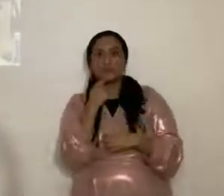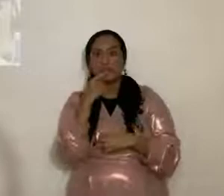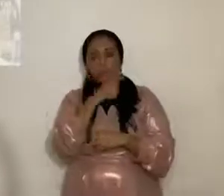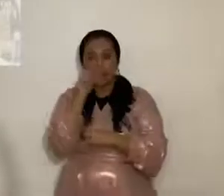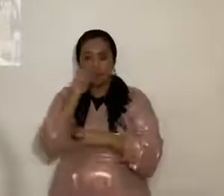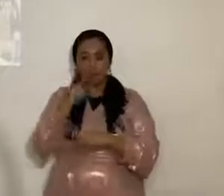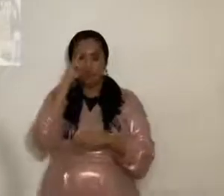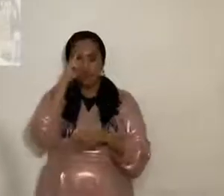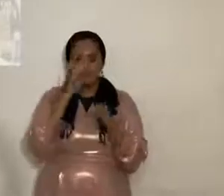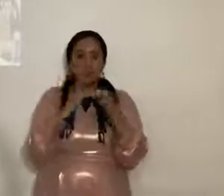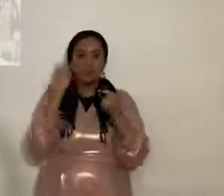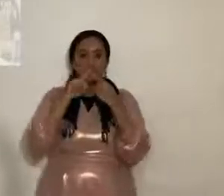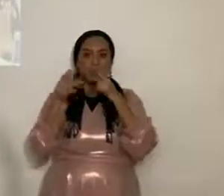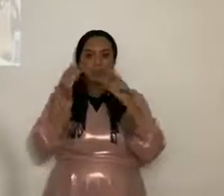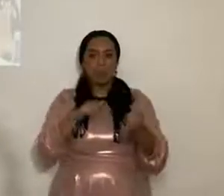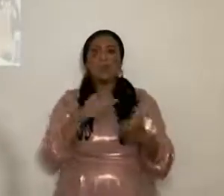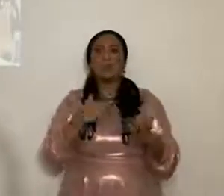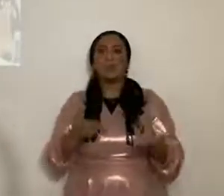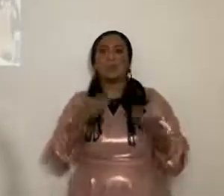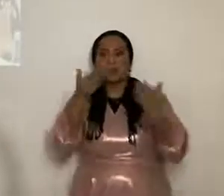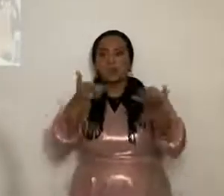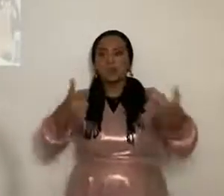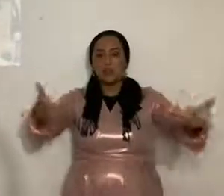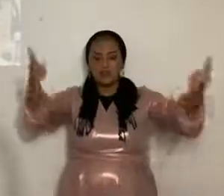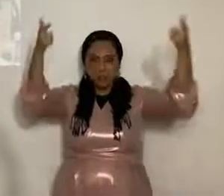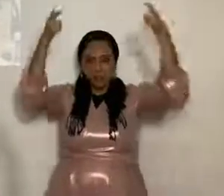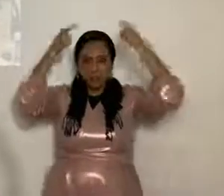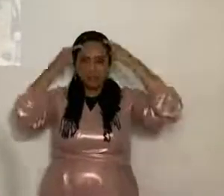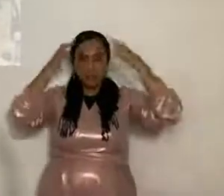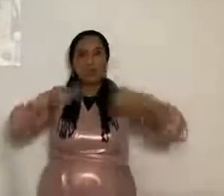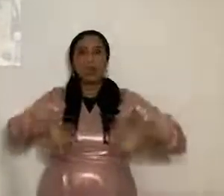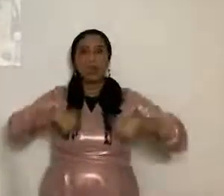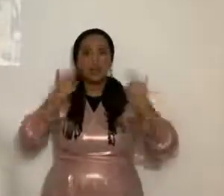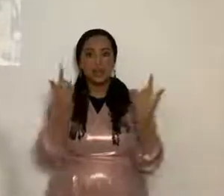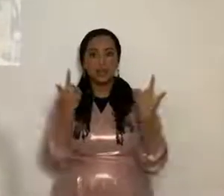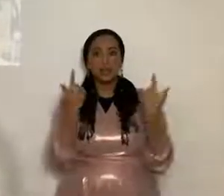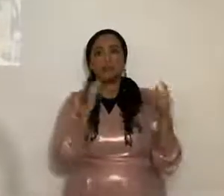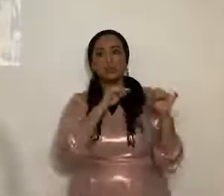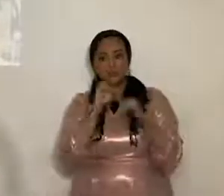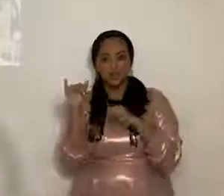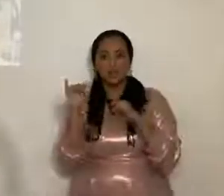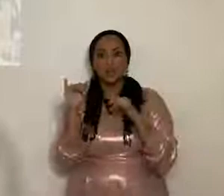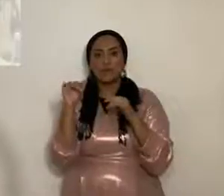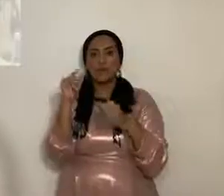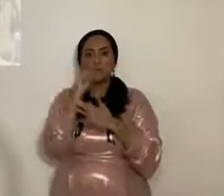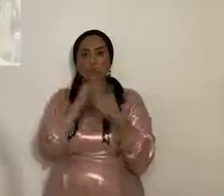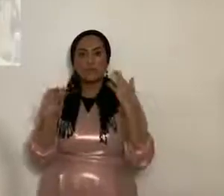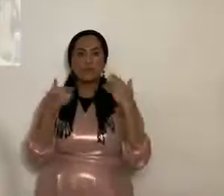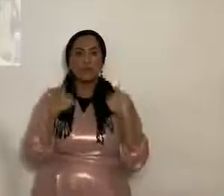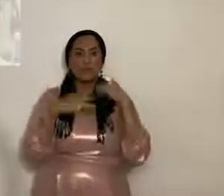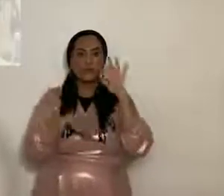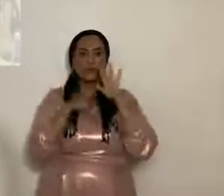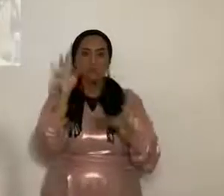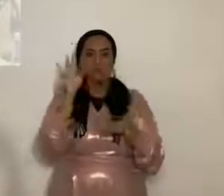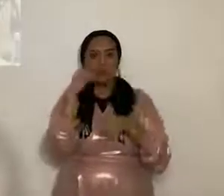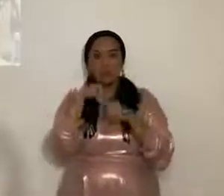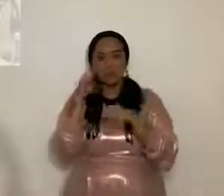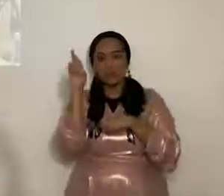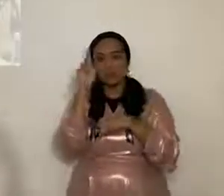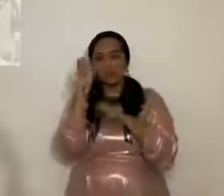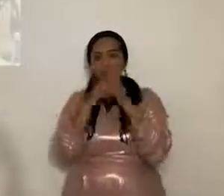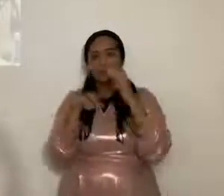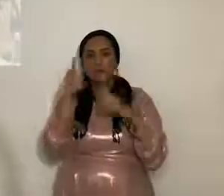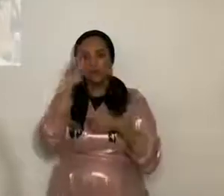sé fiel hasta la muerte y yo te daré la corona de la vida. También esta cita la encontramos referida en